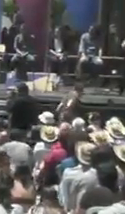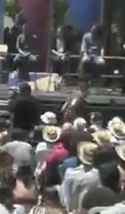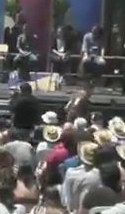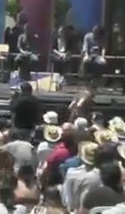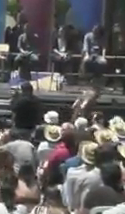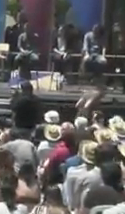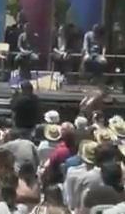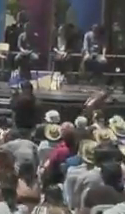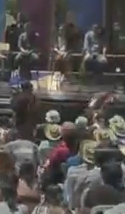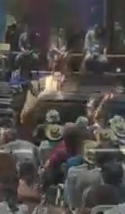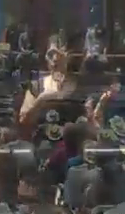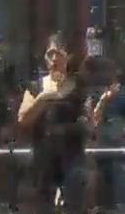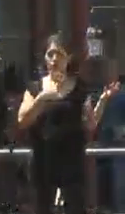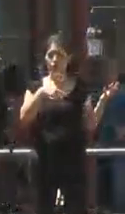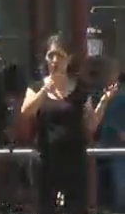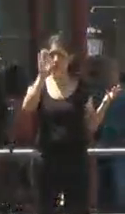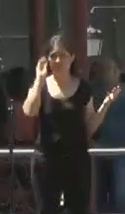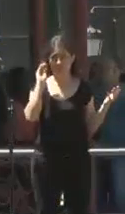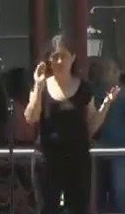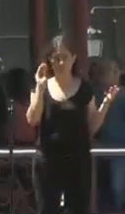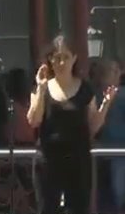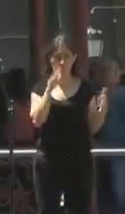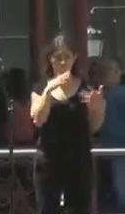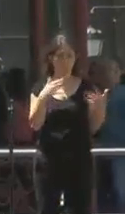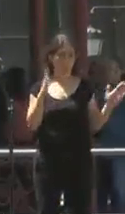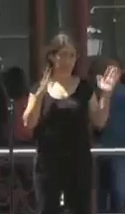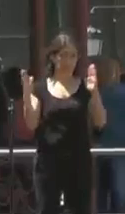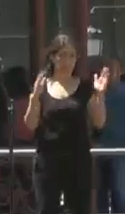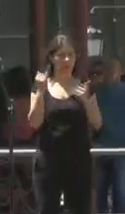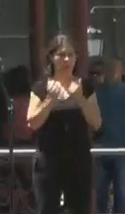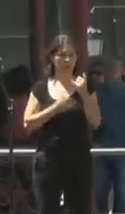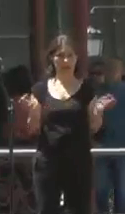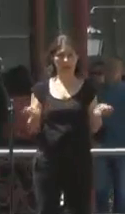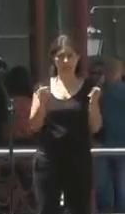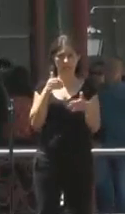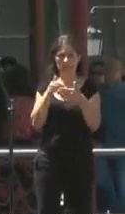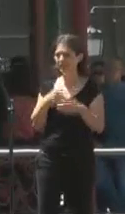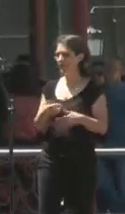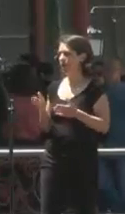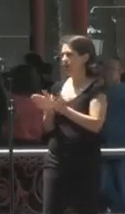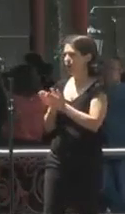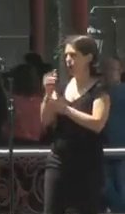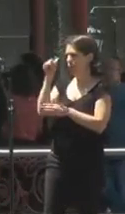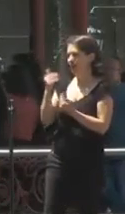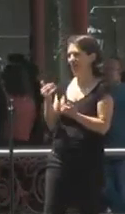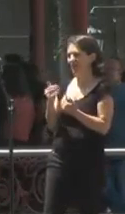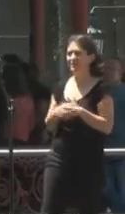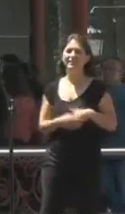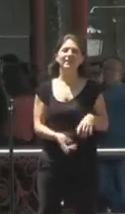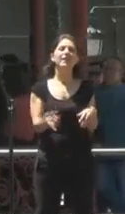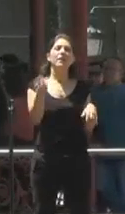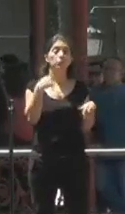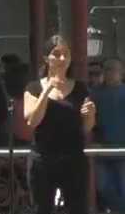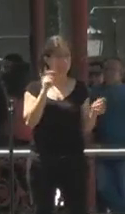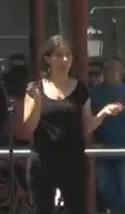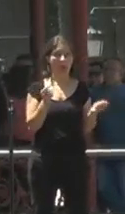Mira, yo entiendo, en este tiempo, en lo poco que queda de campaña, gracias compañero, en lo poco que queda de campaña